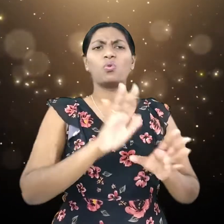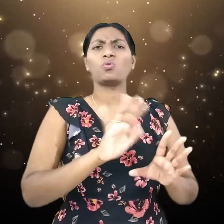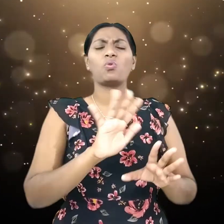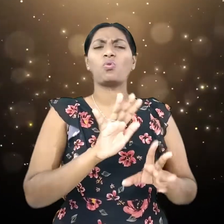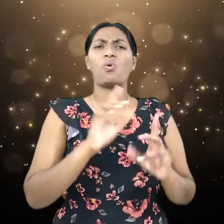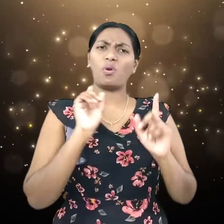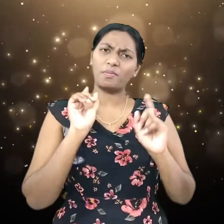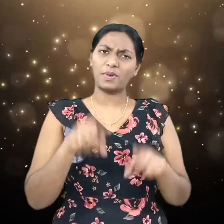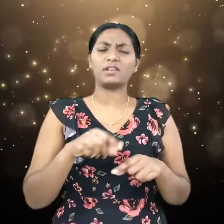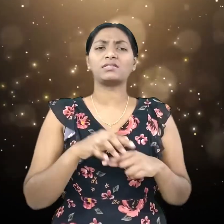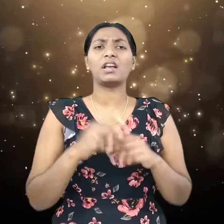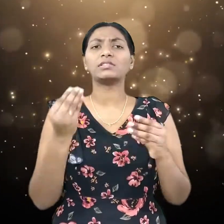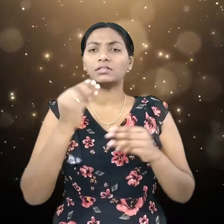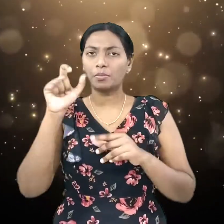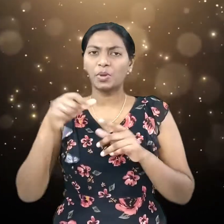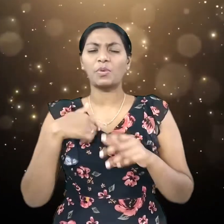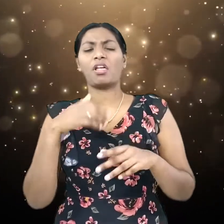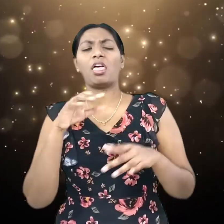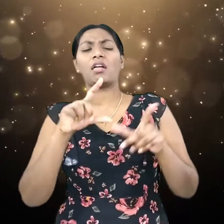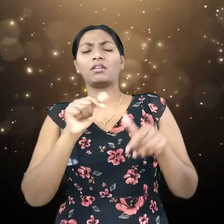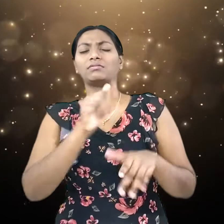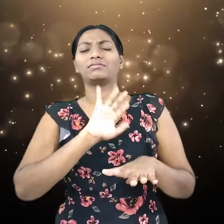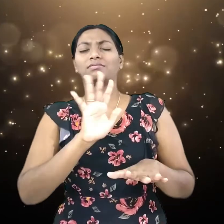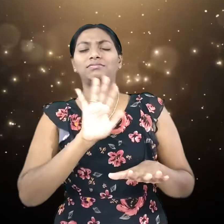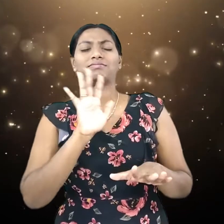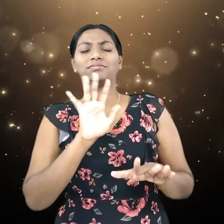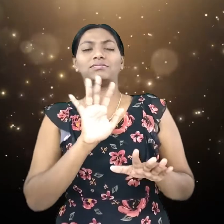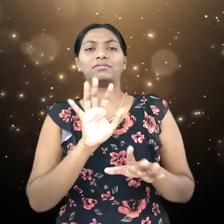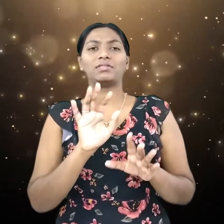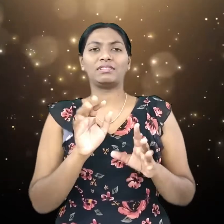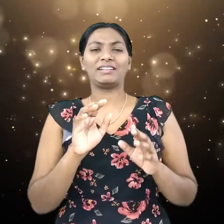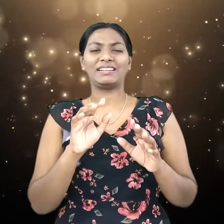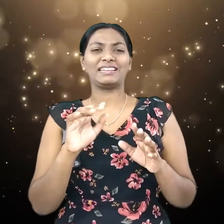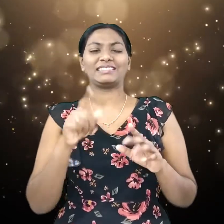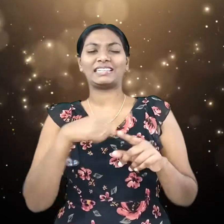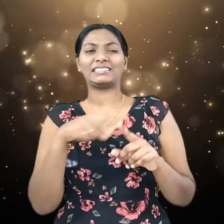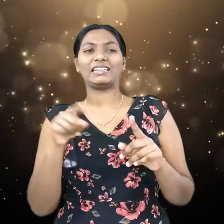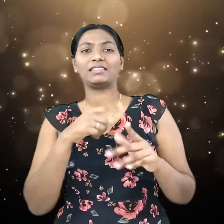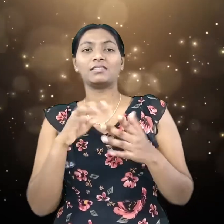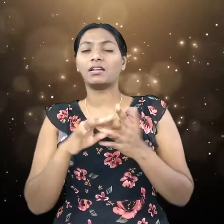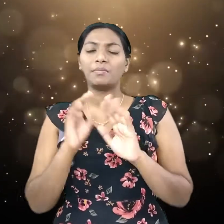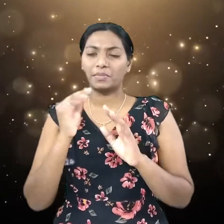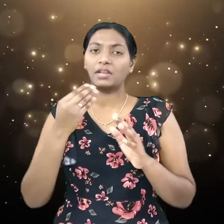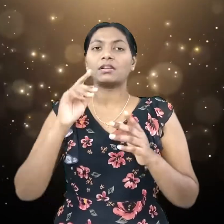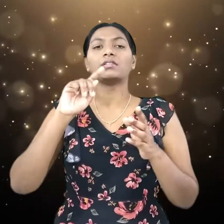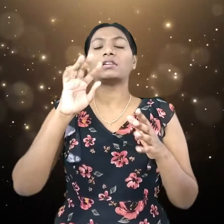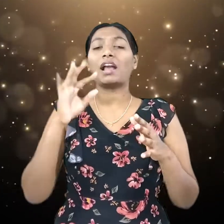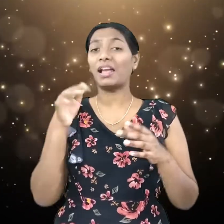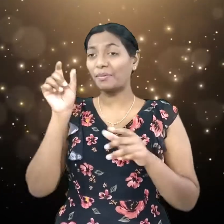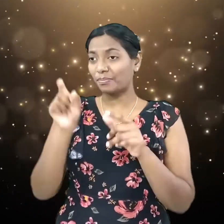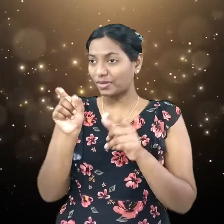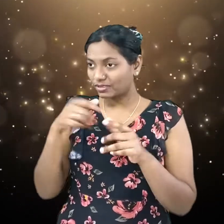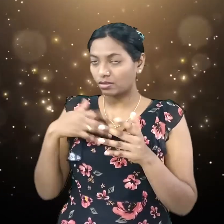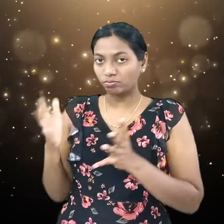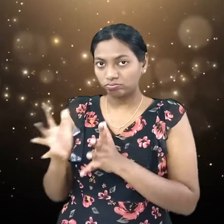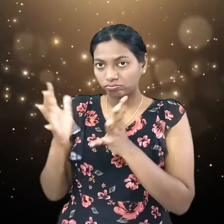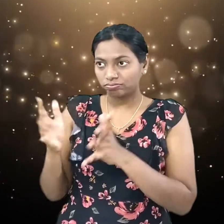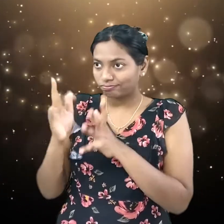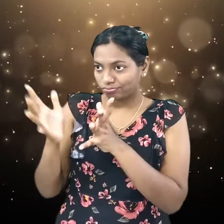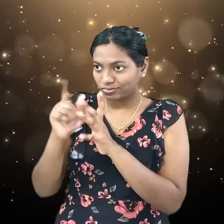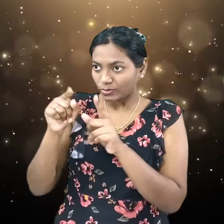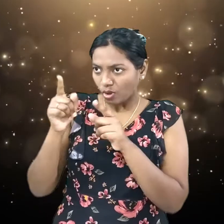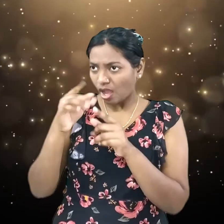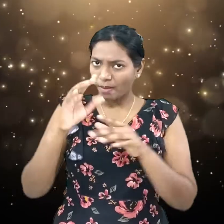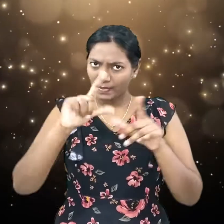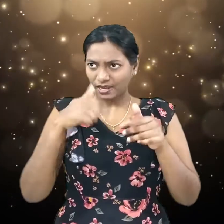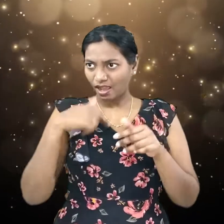नहीं जैसा कि कुछ लोग करते हैं, किंतु एक दूसरे को उत्साहित करे और चेतावनी दे, विशेष रूप से